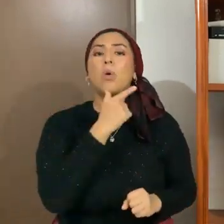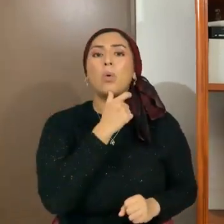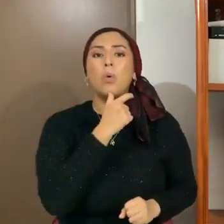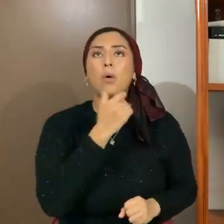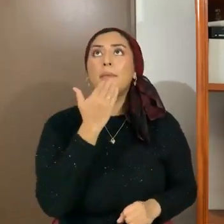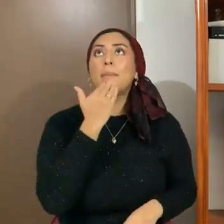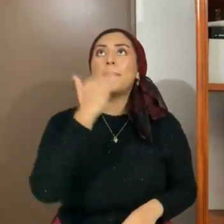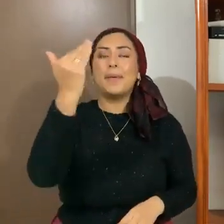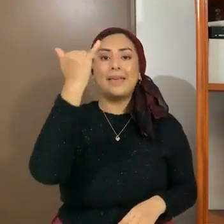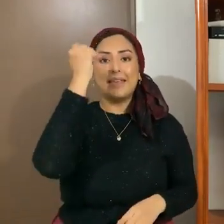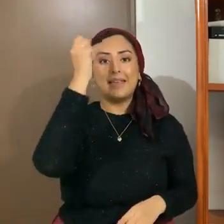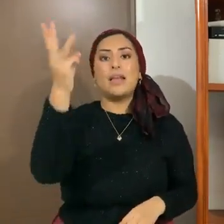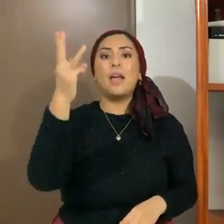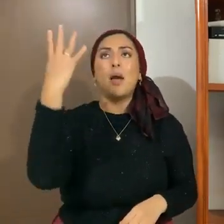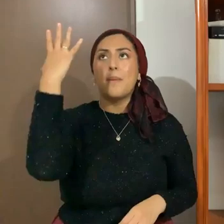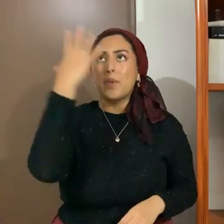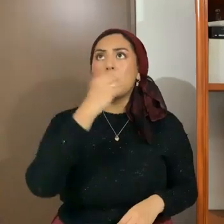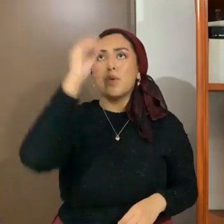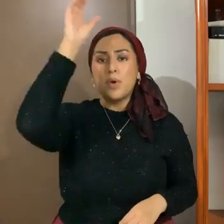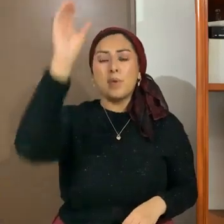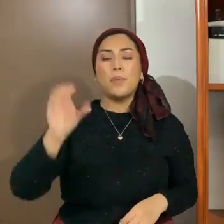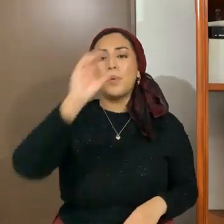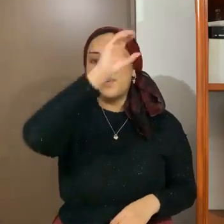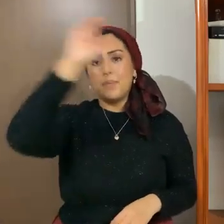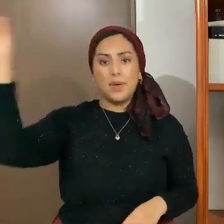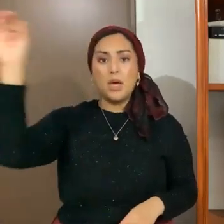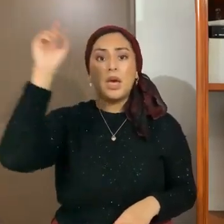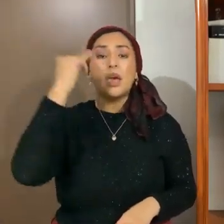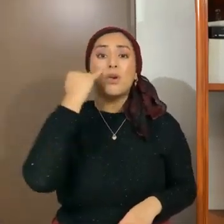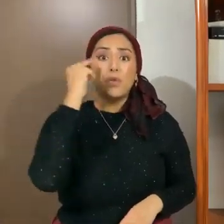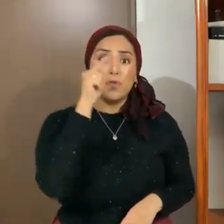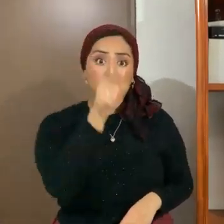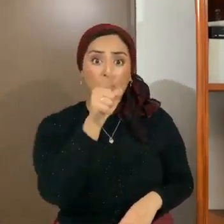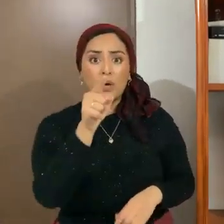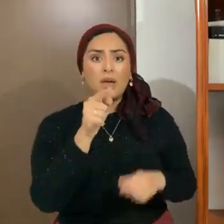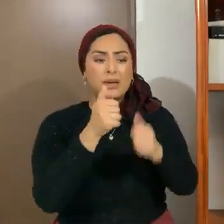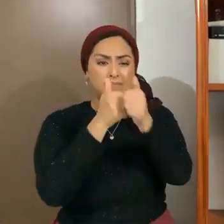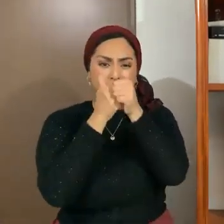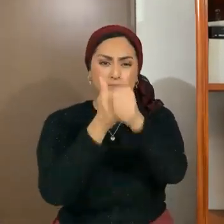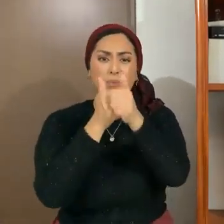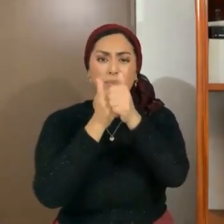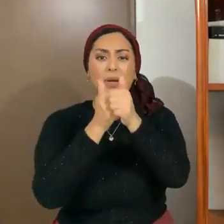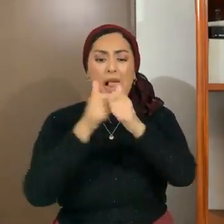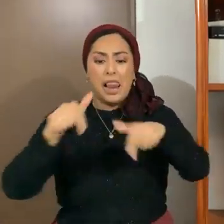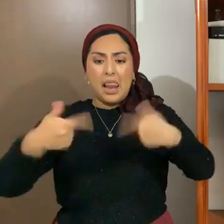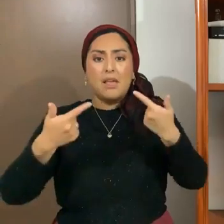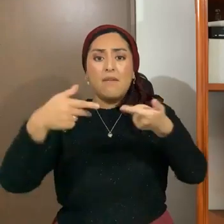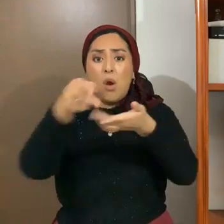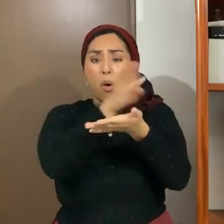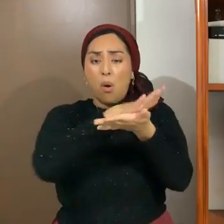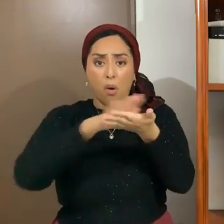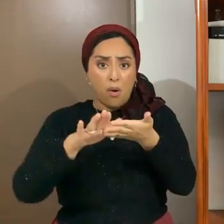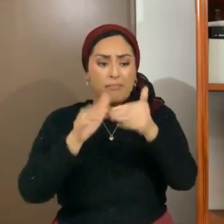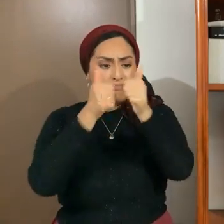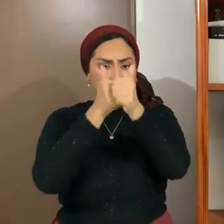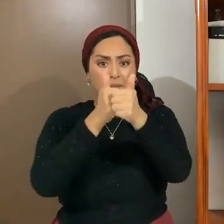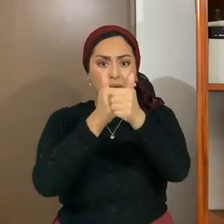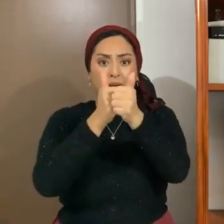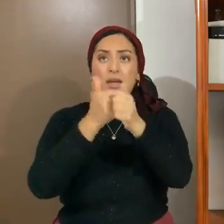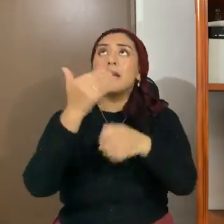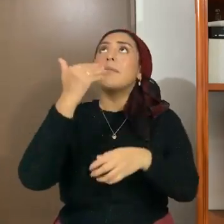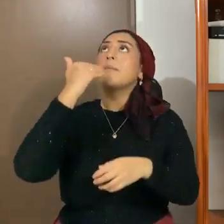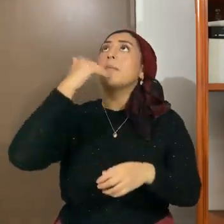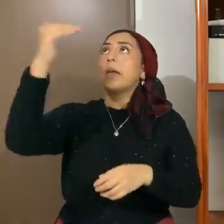único y precioso y perfecto de Yahshua HaMashiach, que eres santo, que eres salvo, perdón, y que porque eres santo, por su